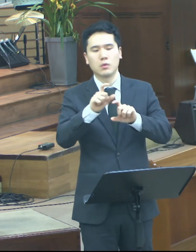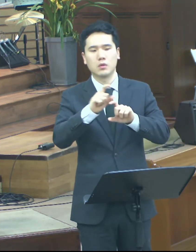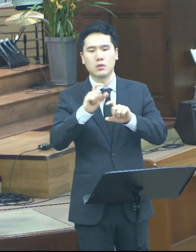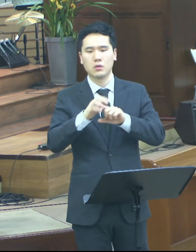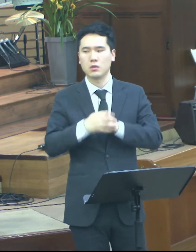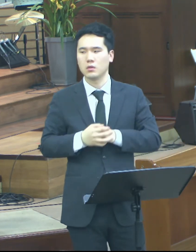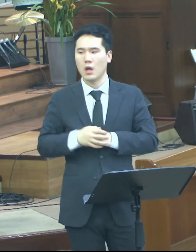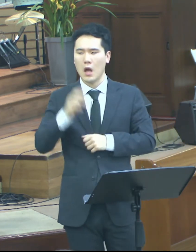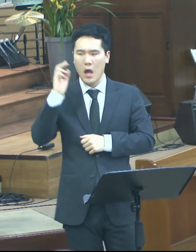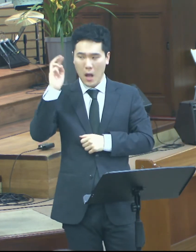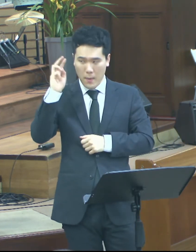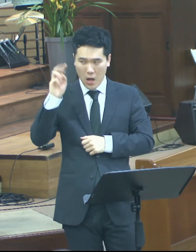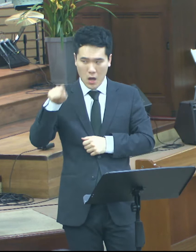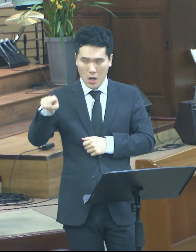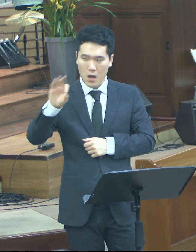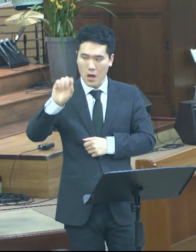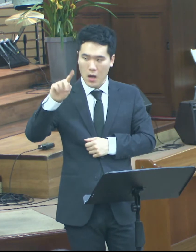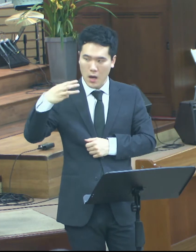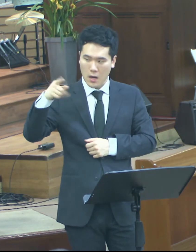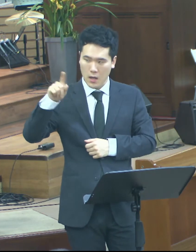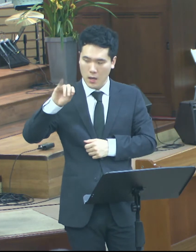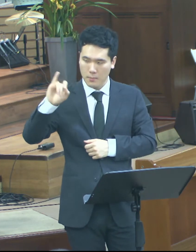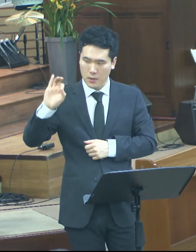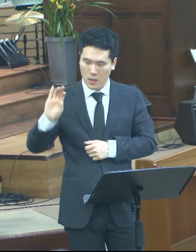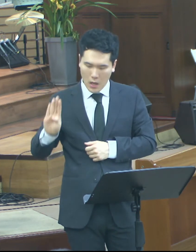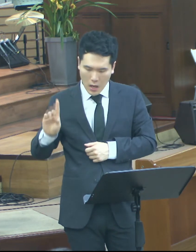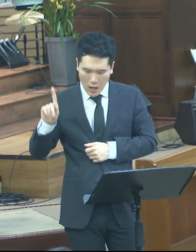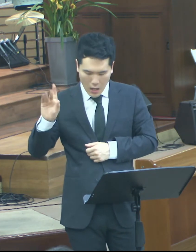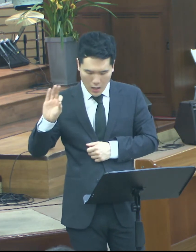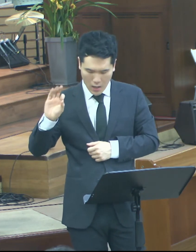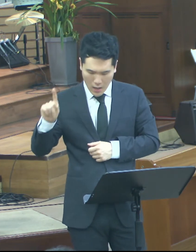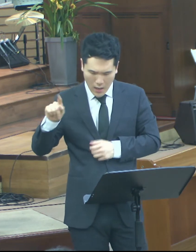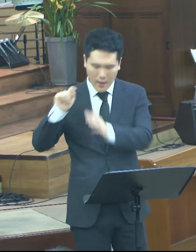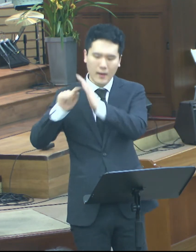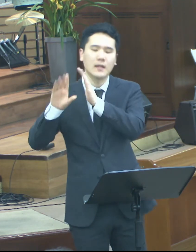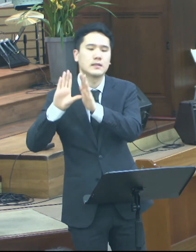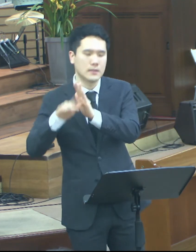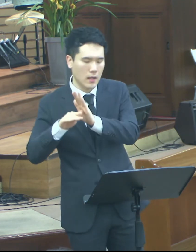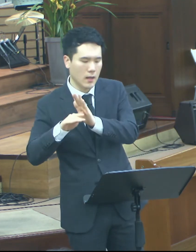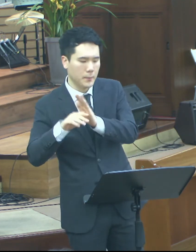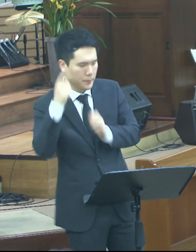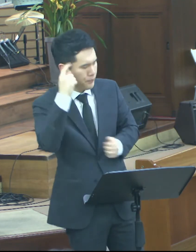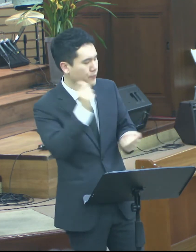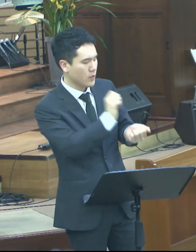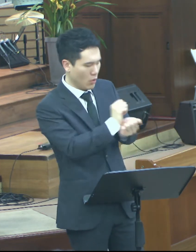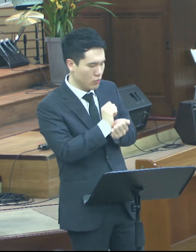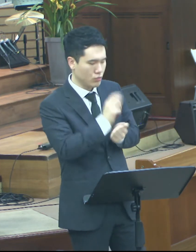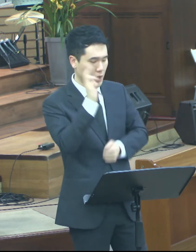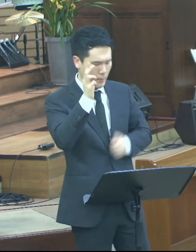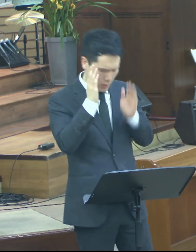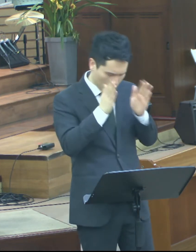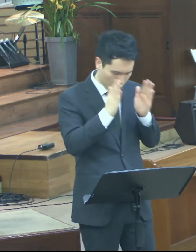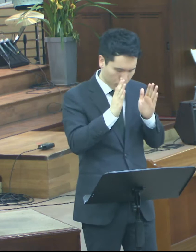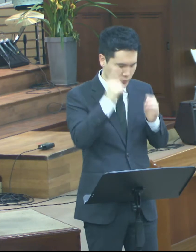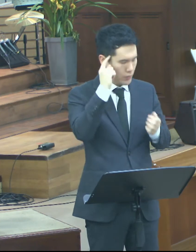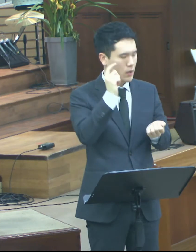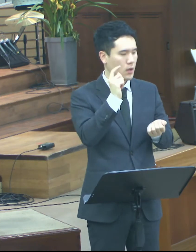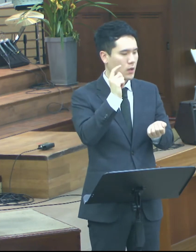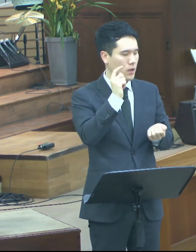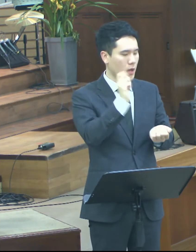거죠. 신령한 젖을 사모하면서 영적 공급이 계속되면 우리는 부유하게 갈 수 있어요. 그